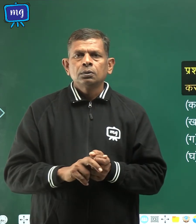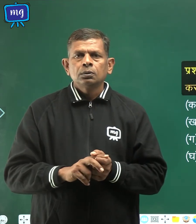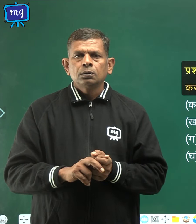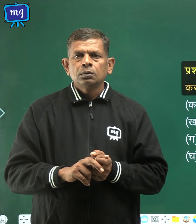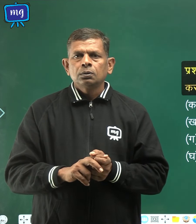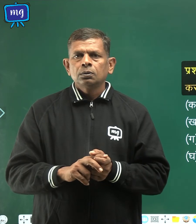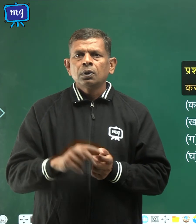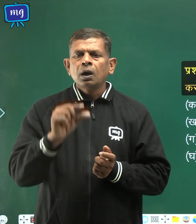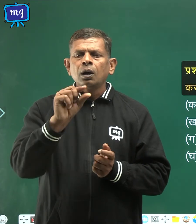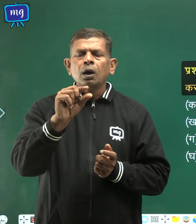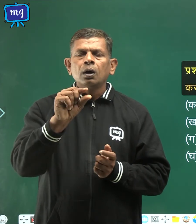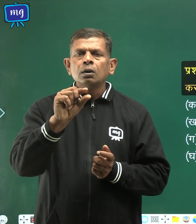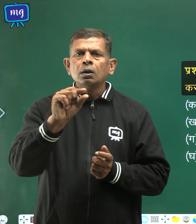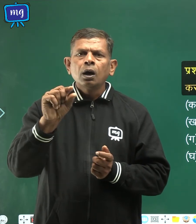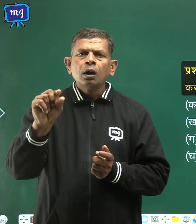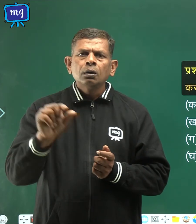दानों को